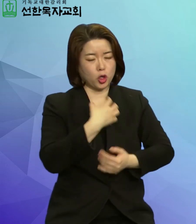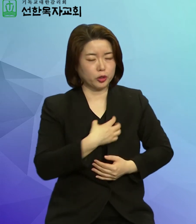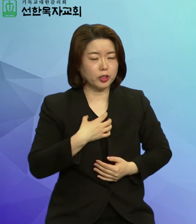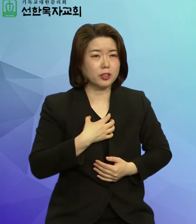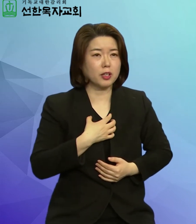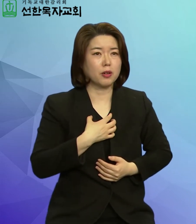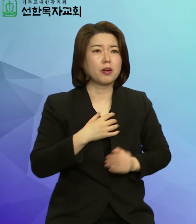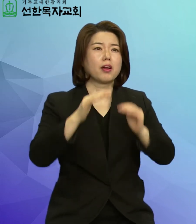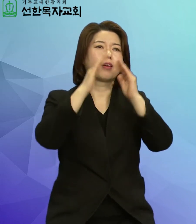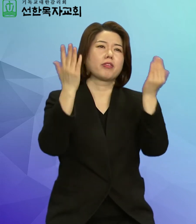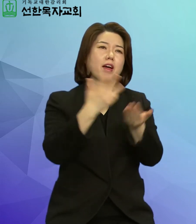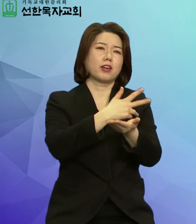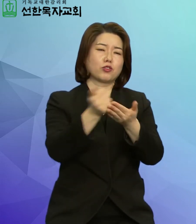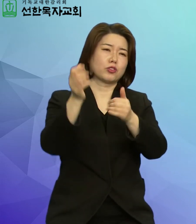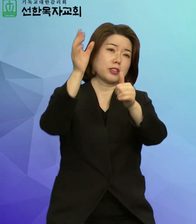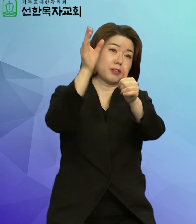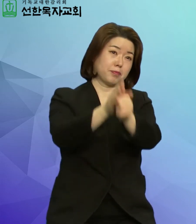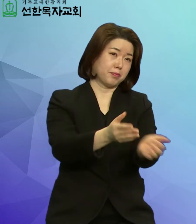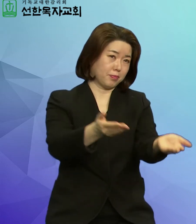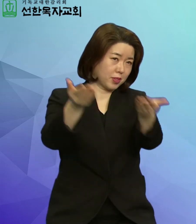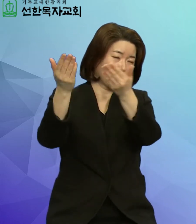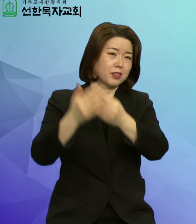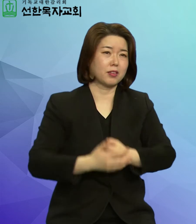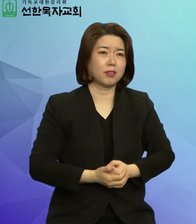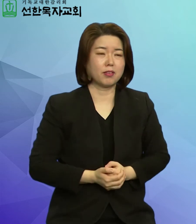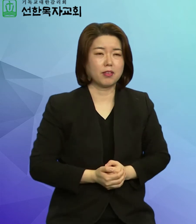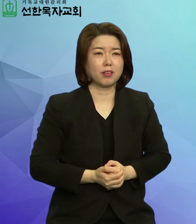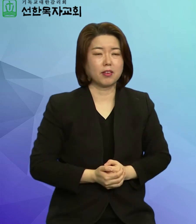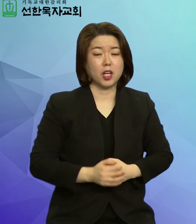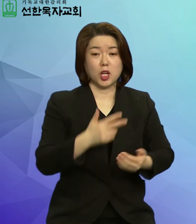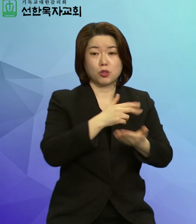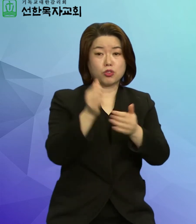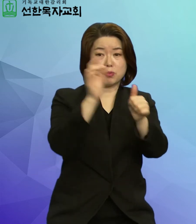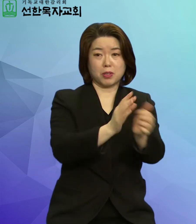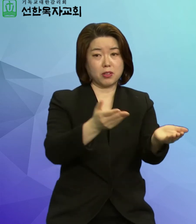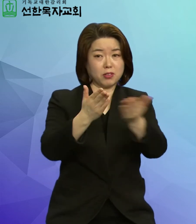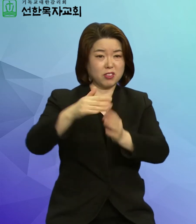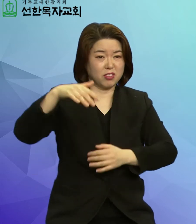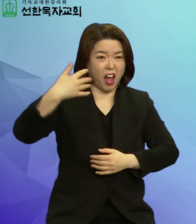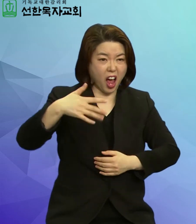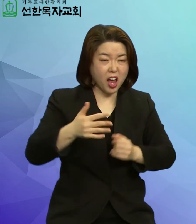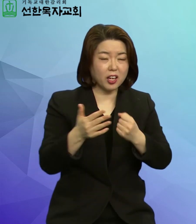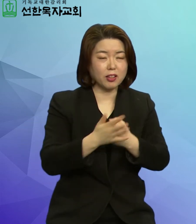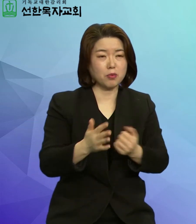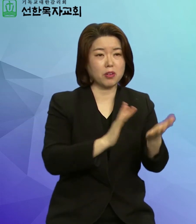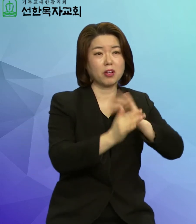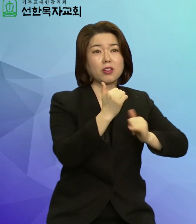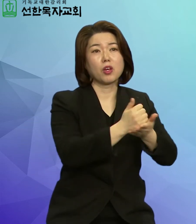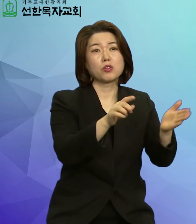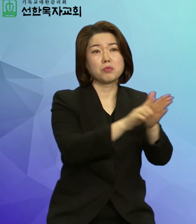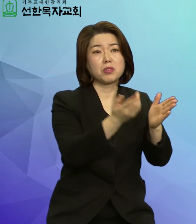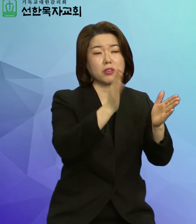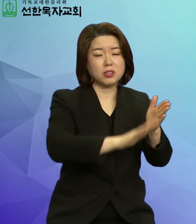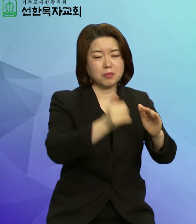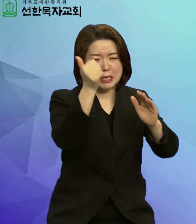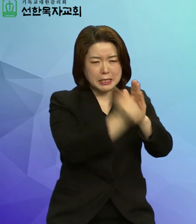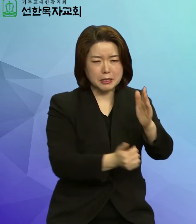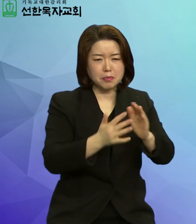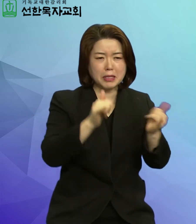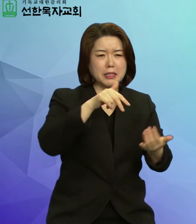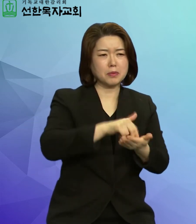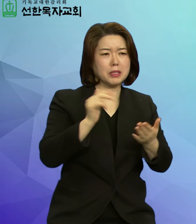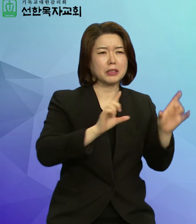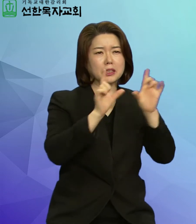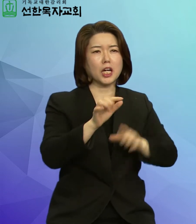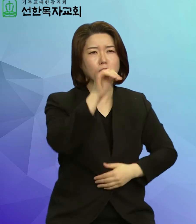내 모든 염려를 다 주님께 맡기는 겁니다. 주님께 맡기지 않았기 때문에 결국은 예수님을 믿고도